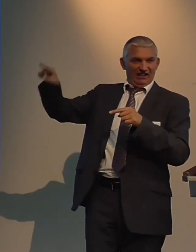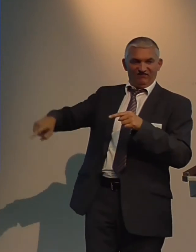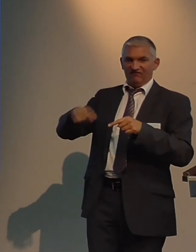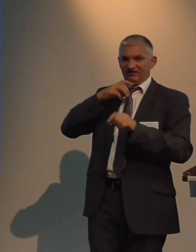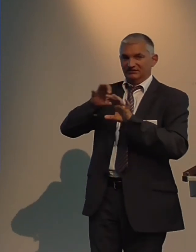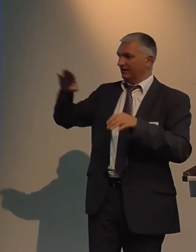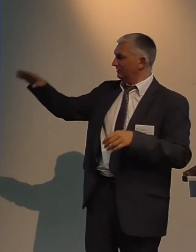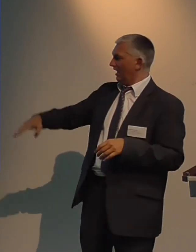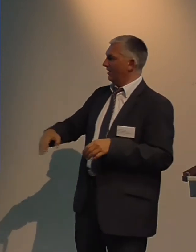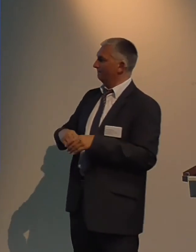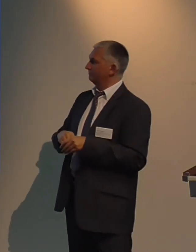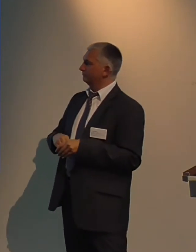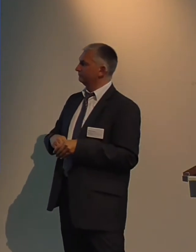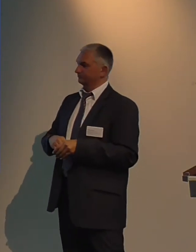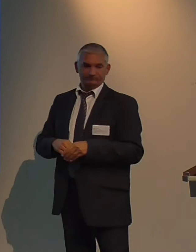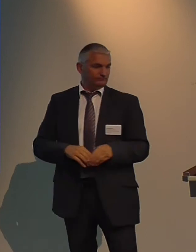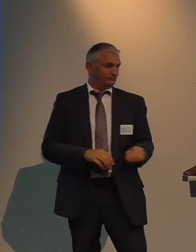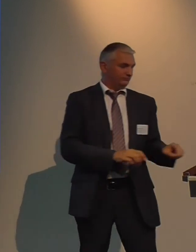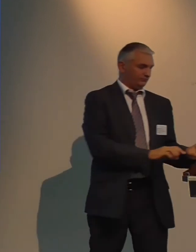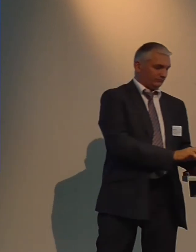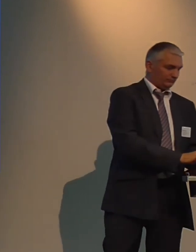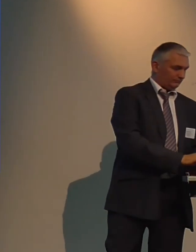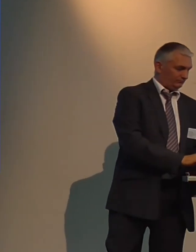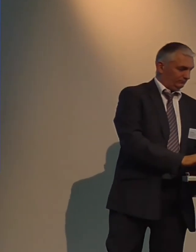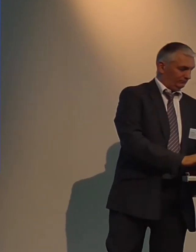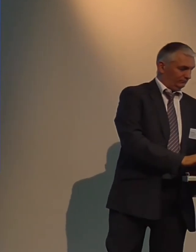die kommen da überhaupt nicht vor. Und insofern ist das für uns noch nicht ausreichend.